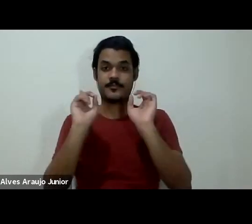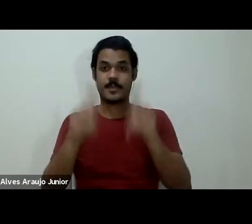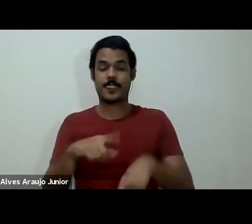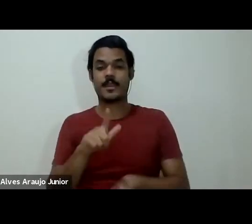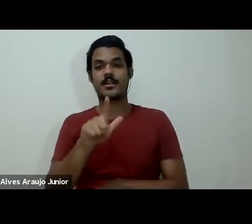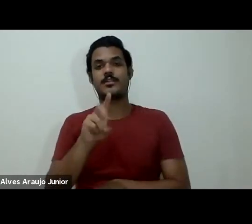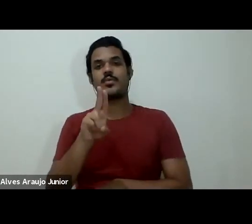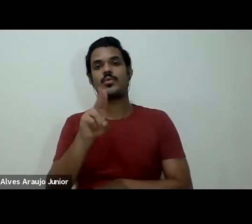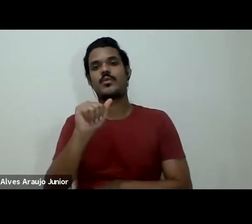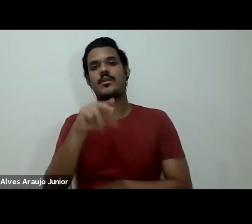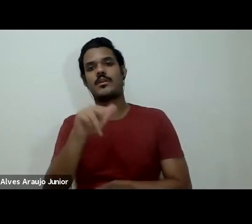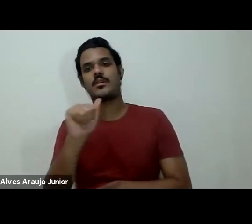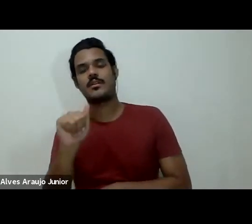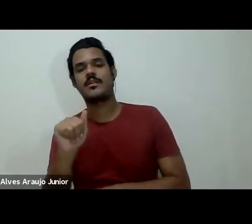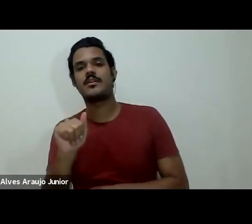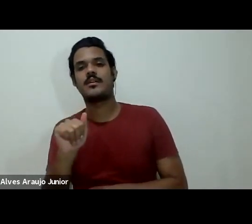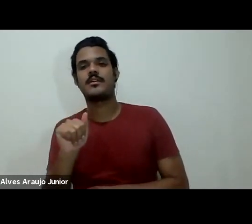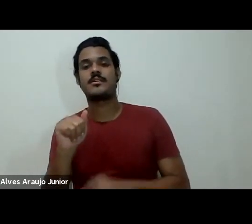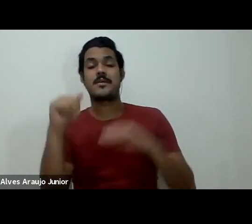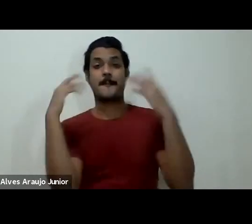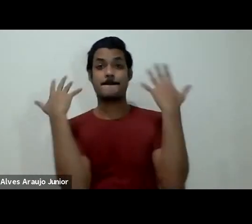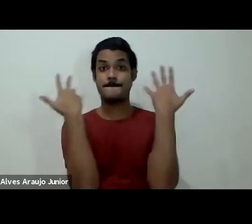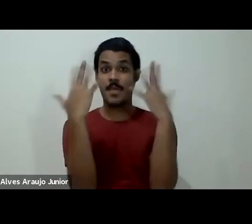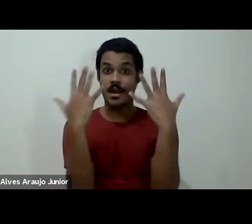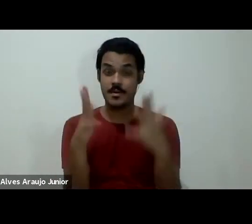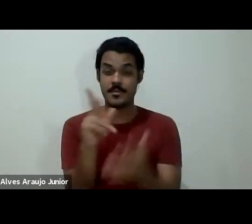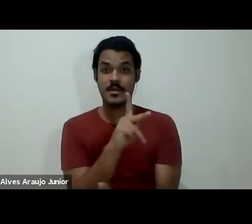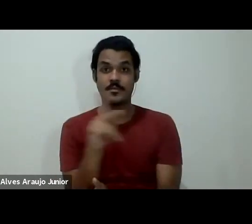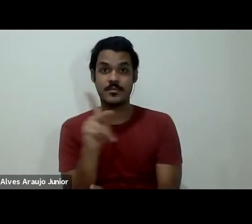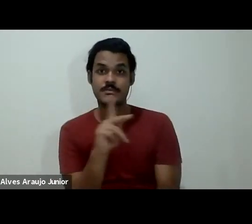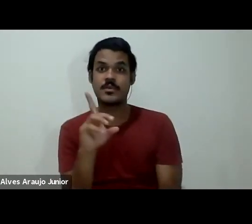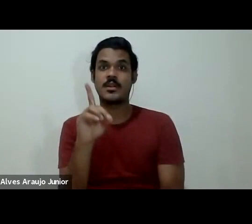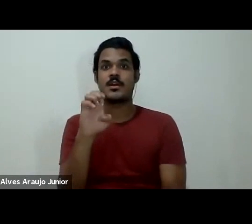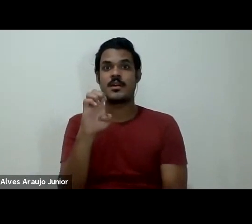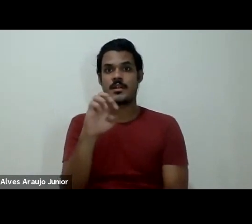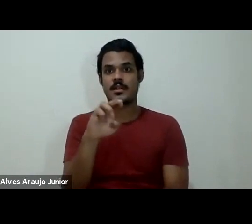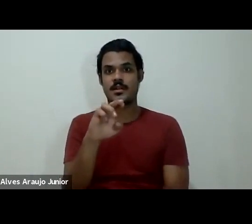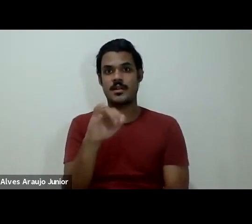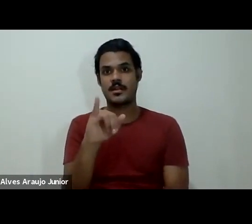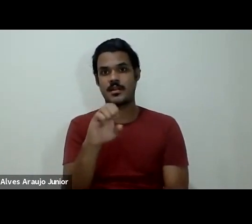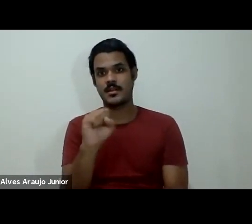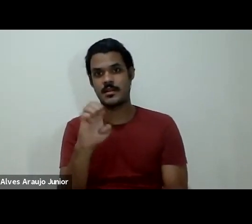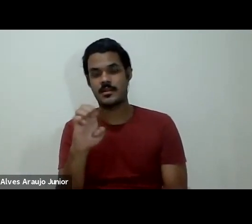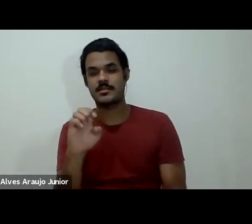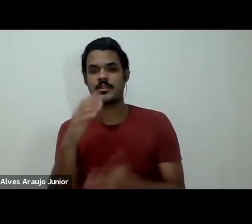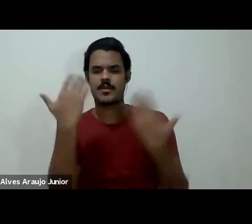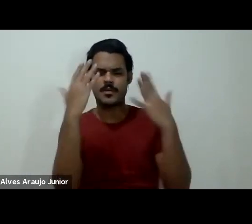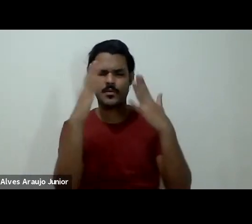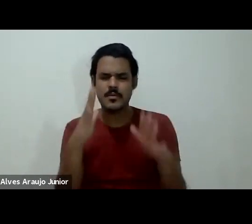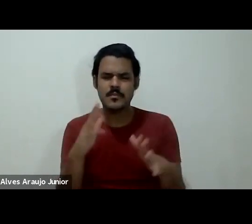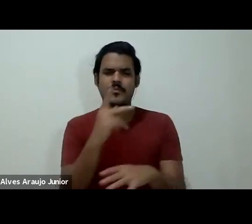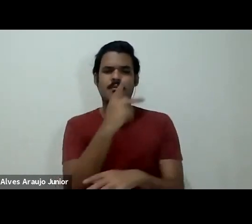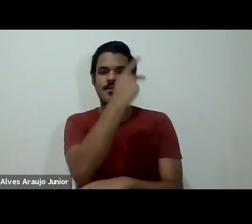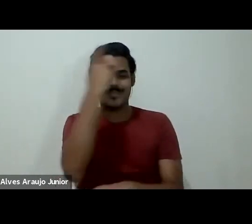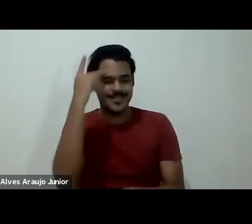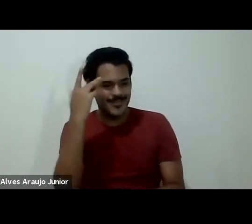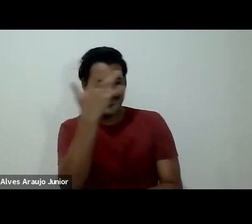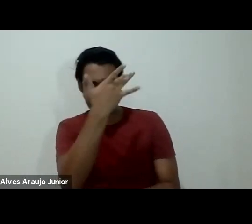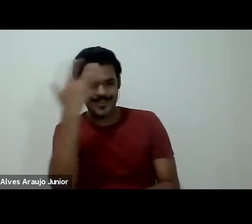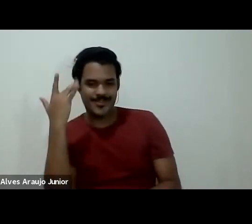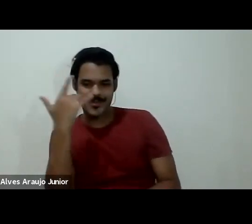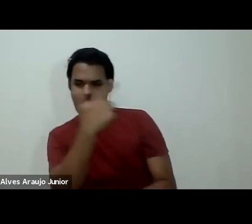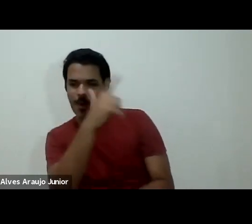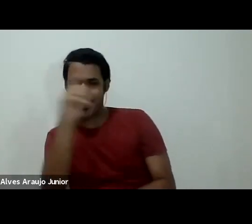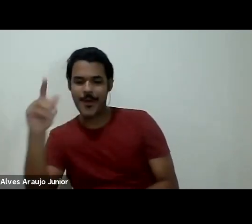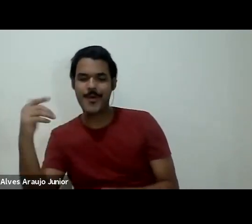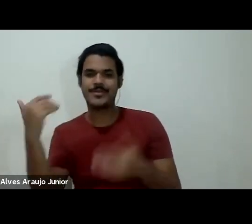Luana Brandão elogiando a professora Deise e outras pessoas também elogiando o trabalho da professora Deise.